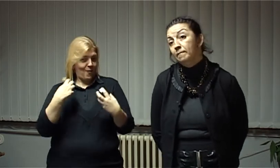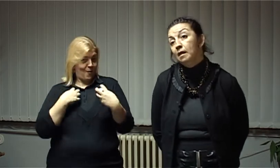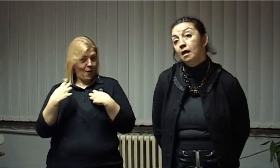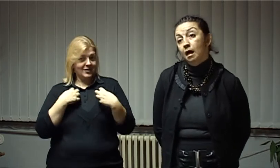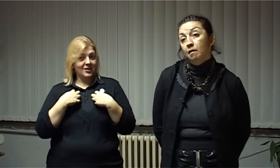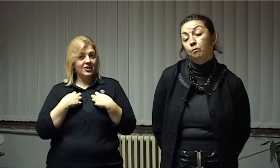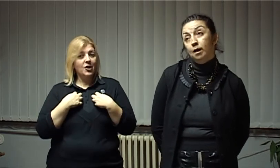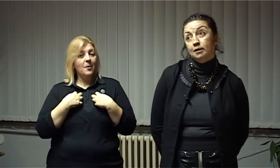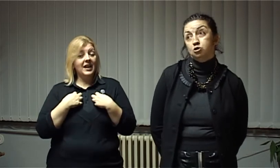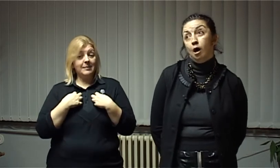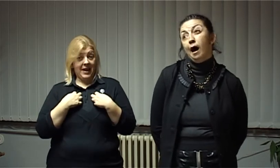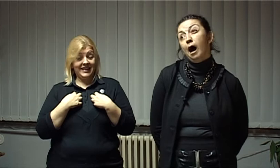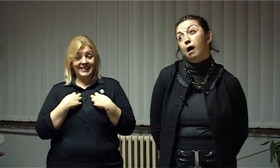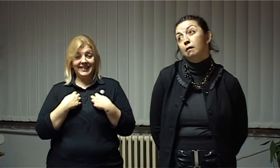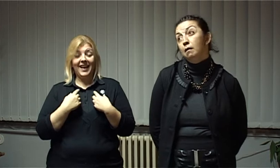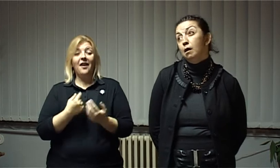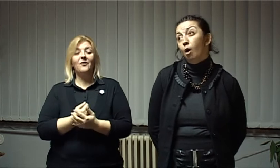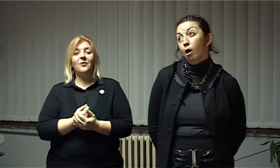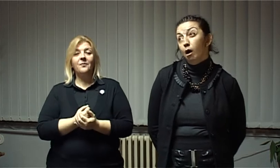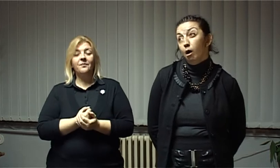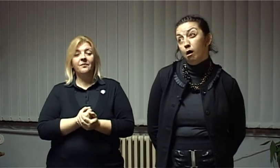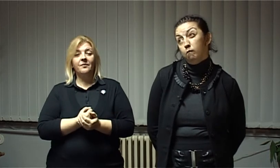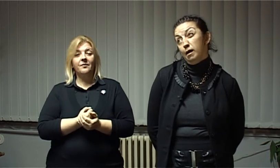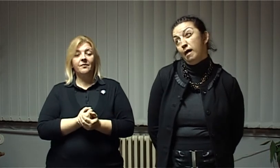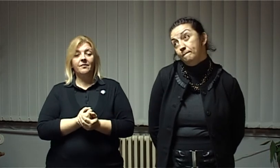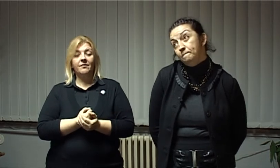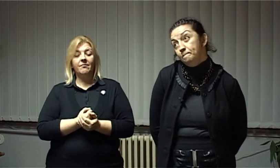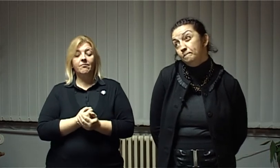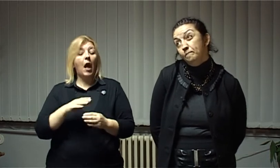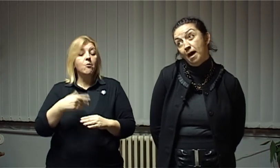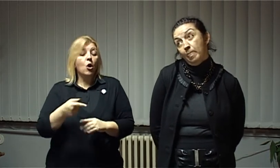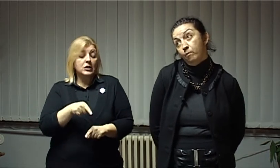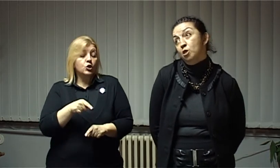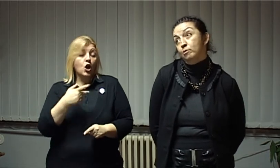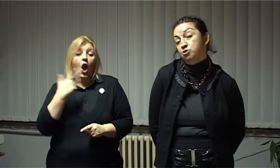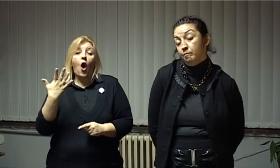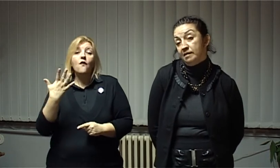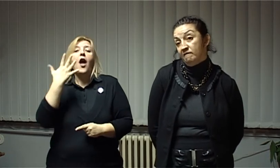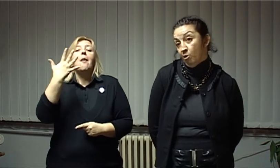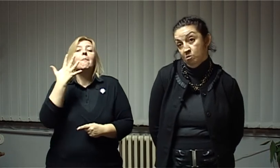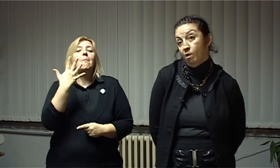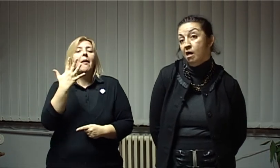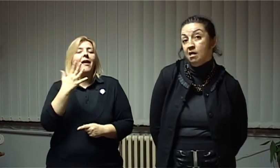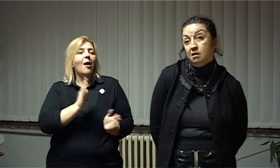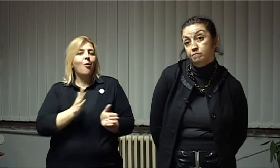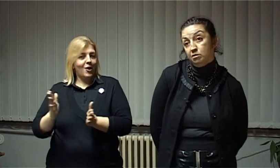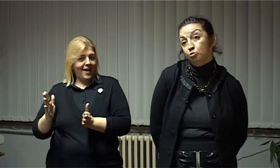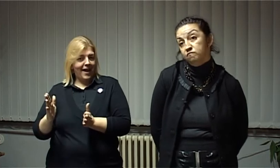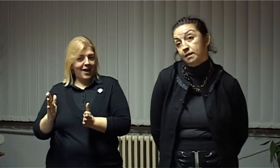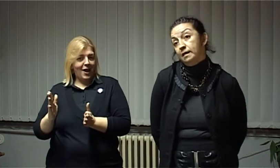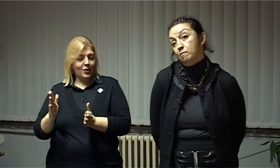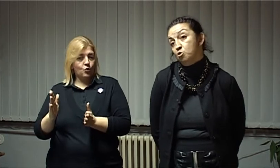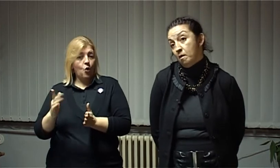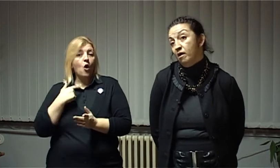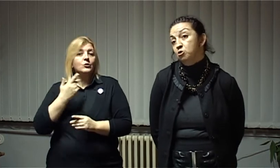Žurka. Posle toga, ovo je peta pozorišna predstava koju smo ispred